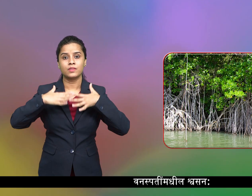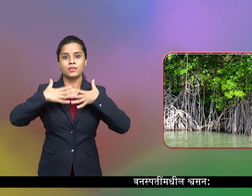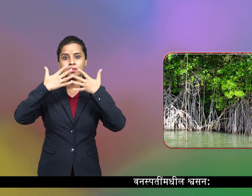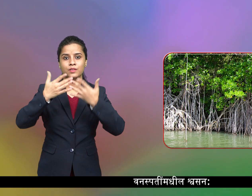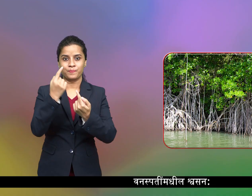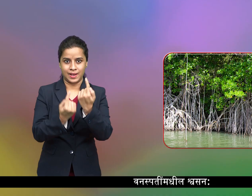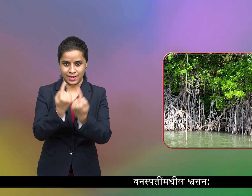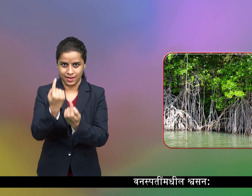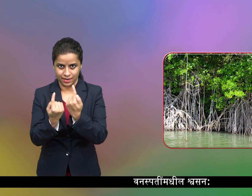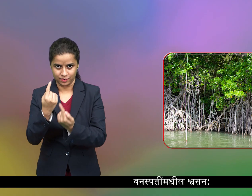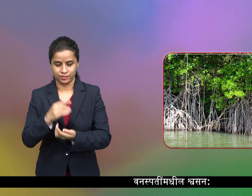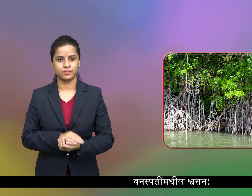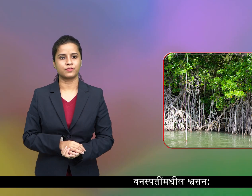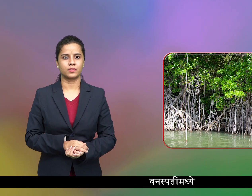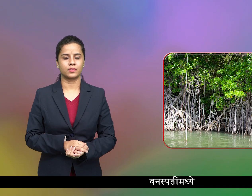वनस्पतीमधील श्वसन.